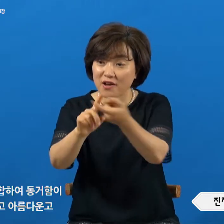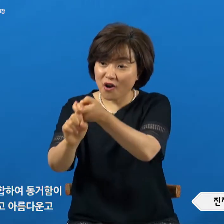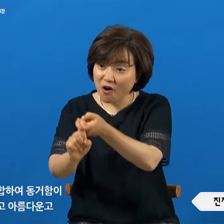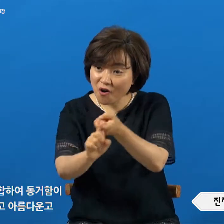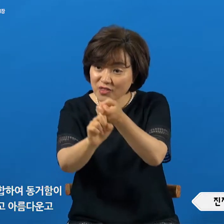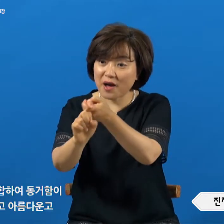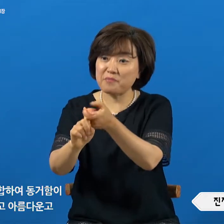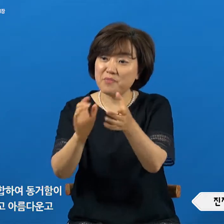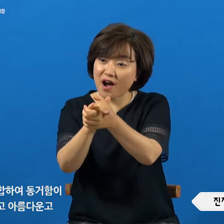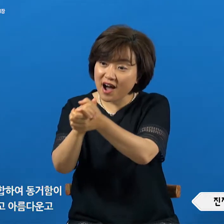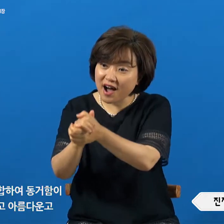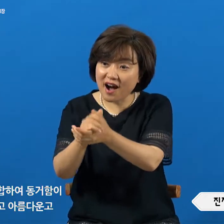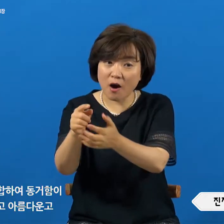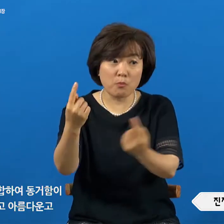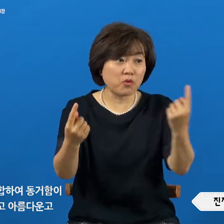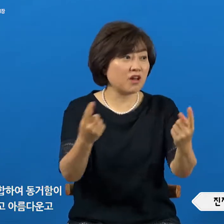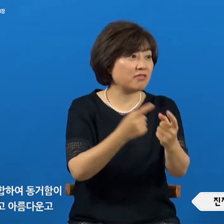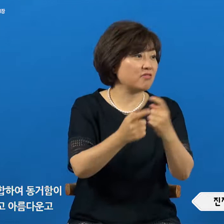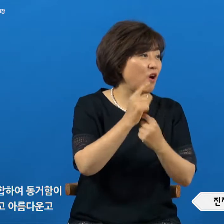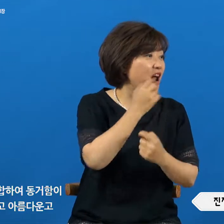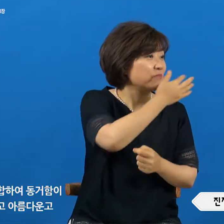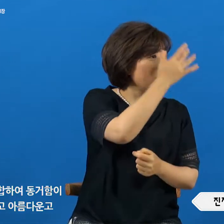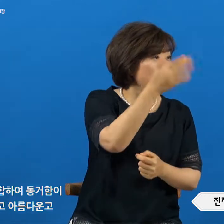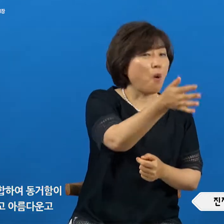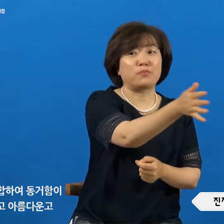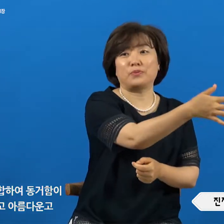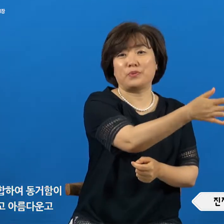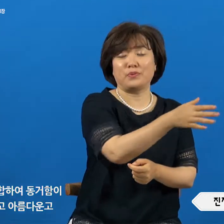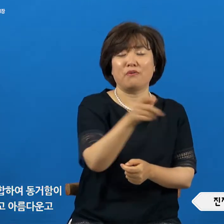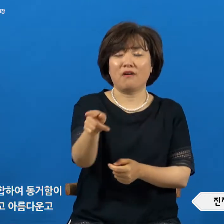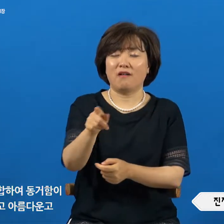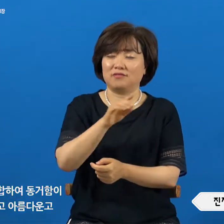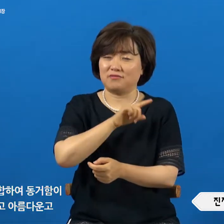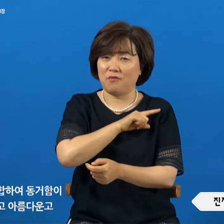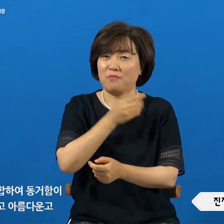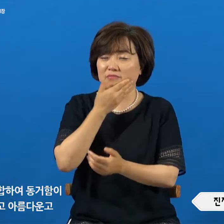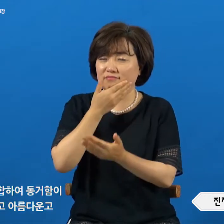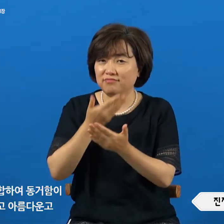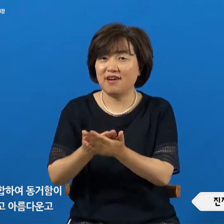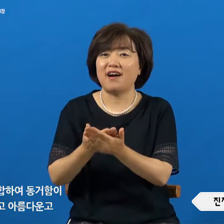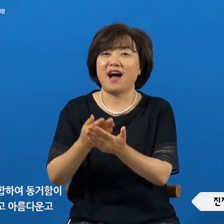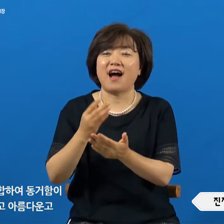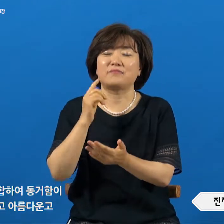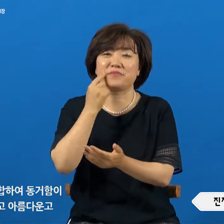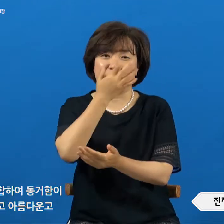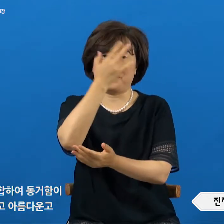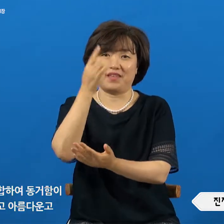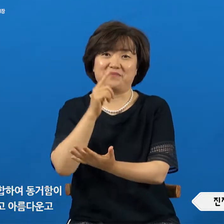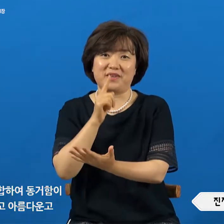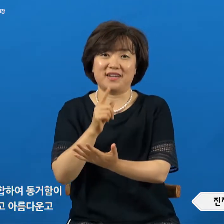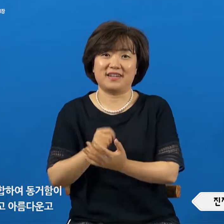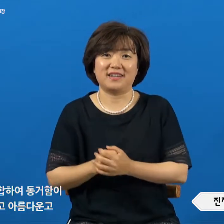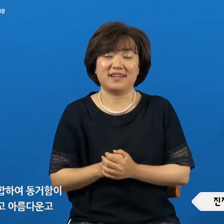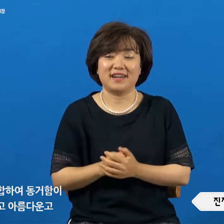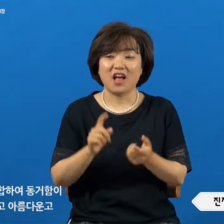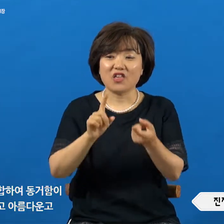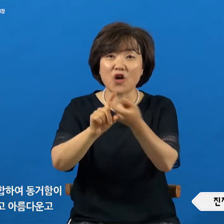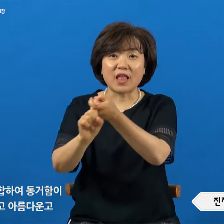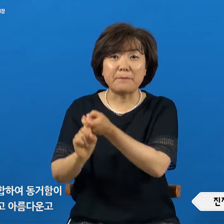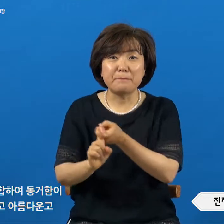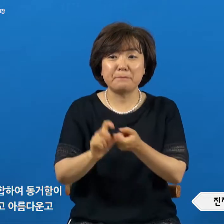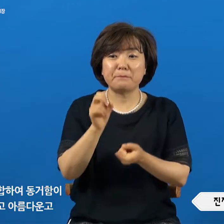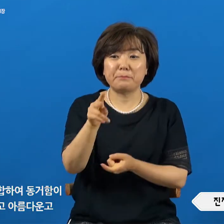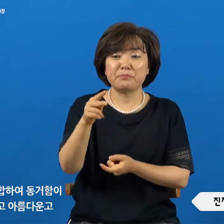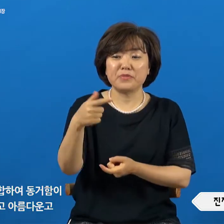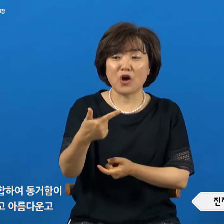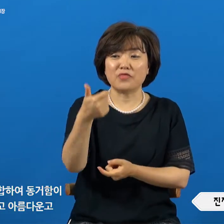아름다운가, 감탄의 모습이 오늘 성경은 설명하고 있습니다. 연합한다는 것은 뜻을